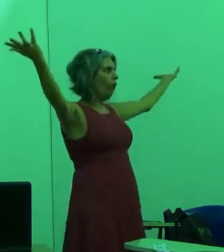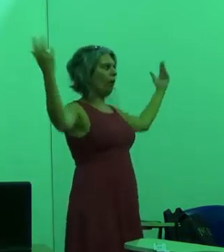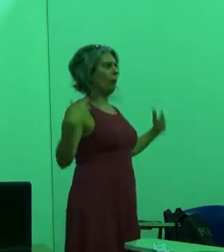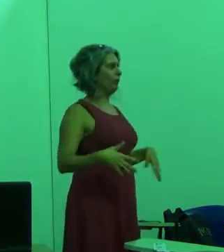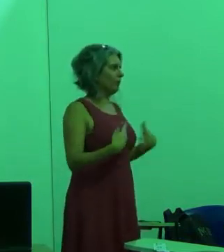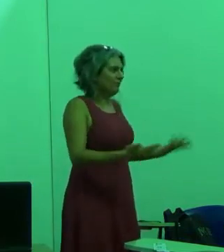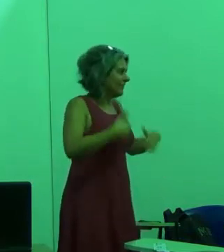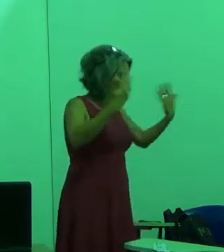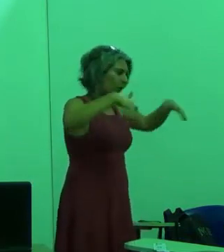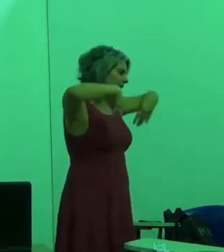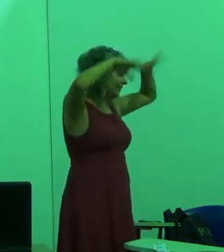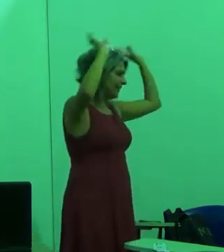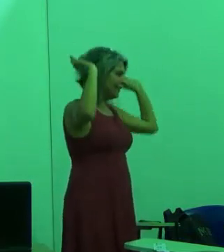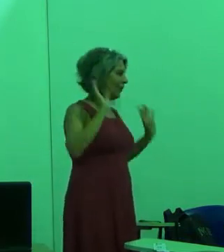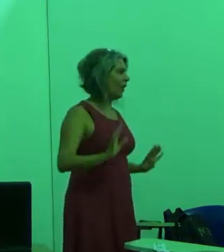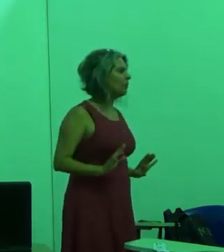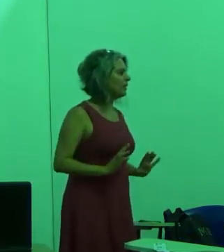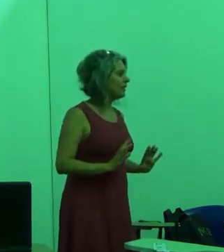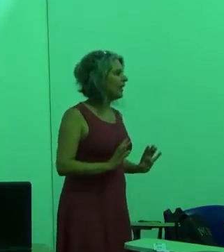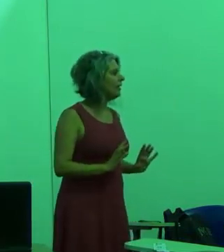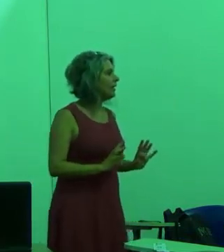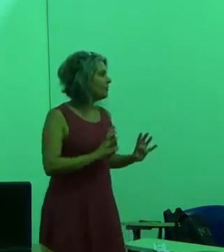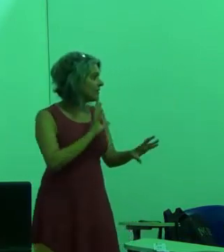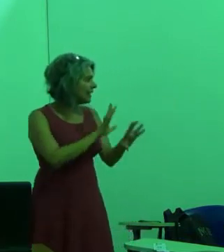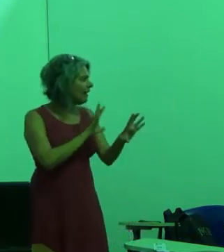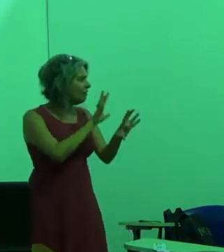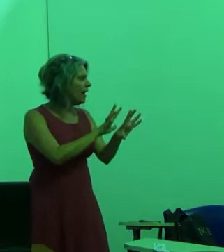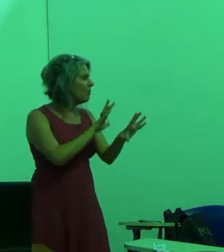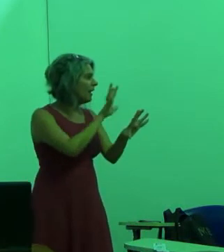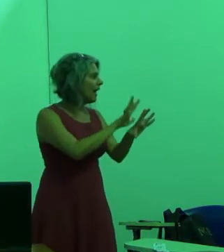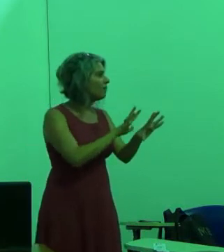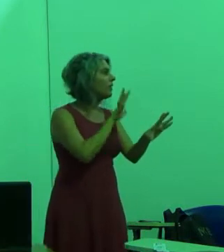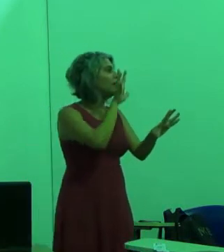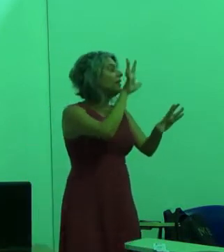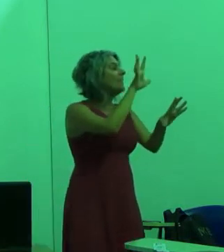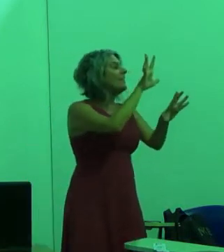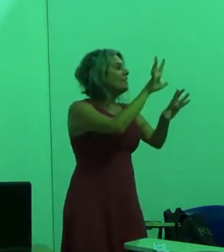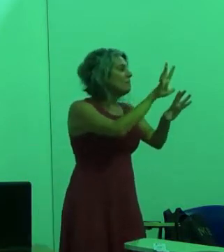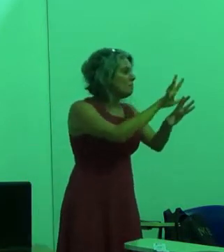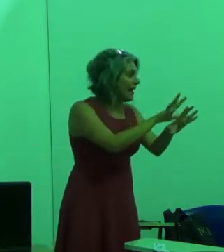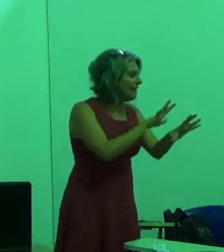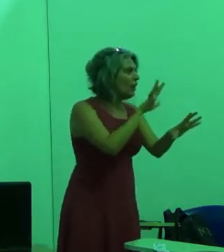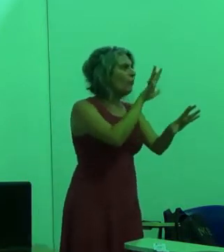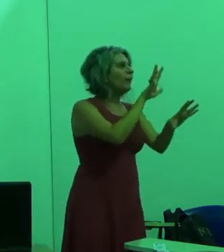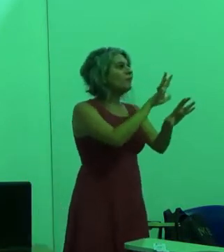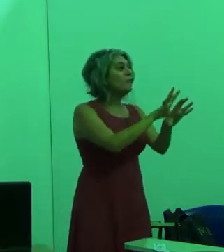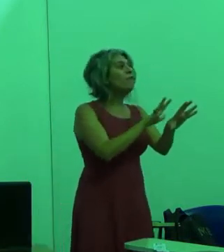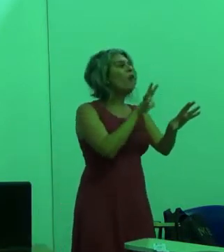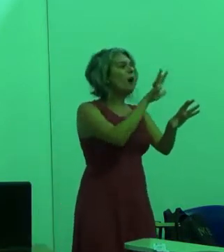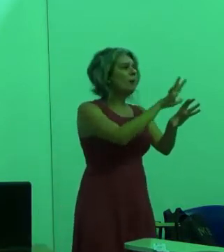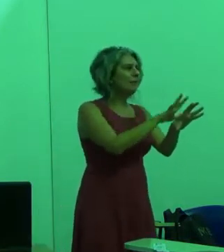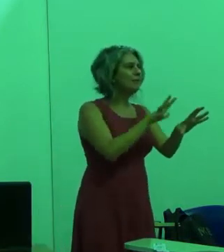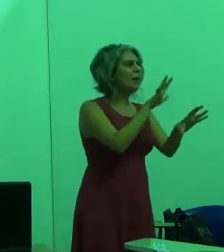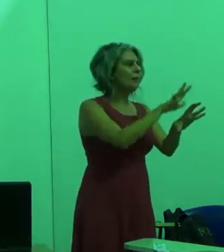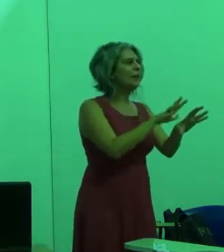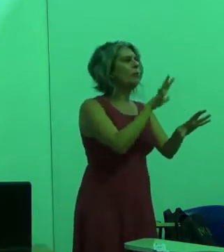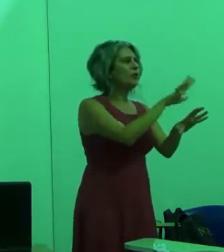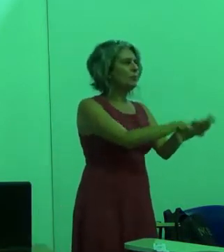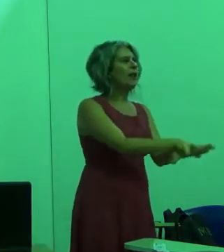corpo. Bom, a lista é enorme, né? Mas é cravar a palavra materialmente, formalizar materialmente a palavra